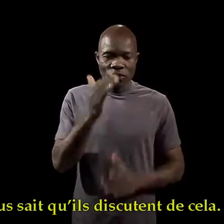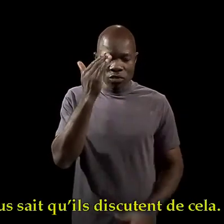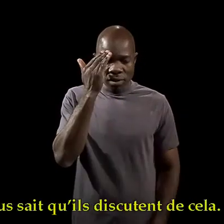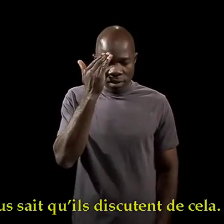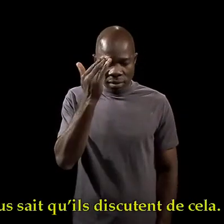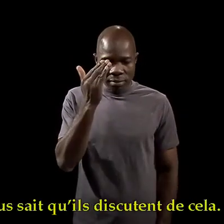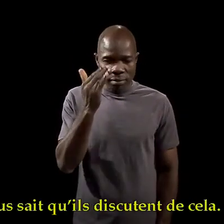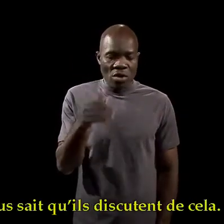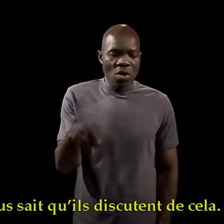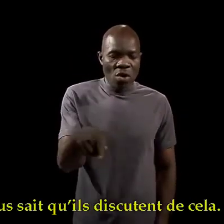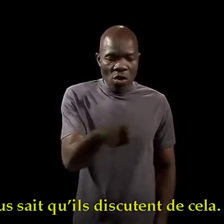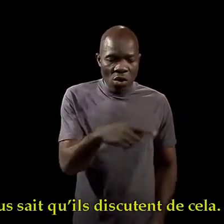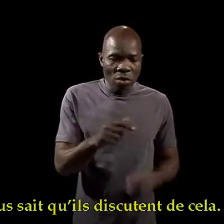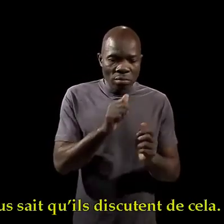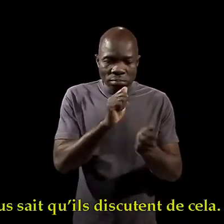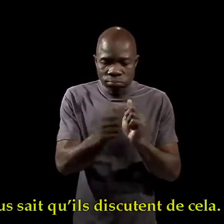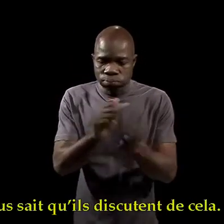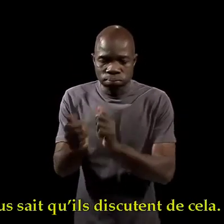Jésus sait qu'ils discutent de cela.